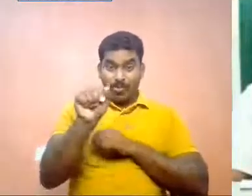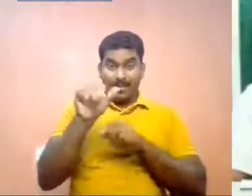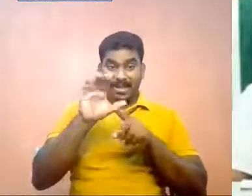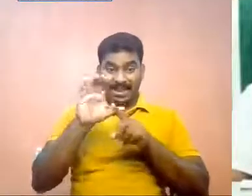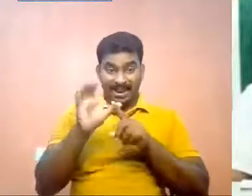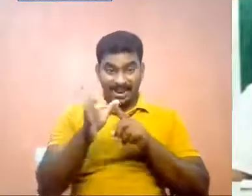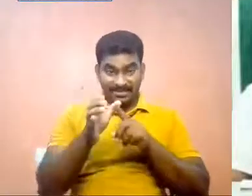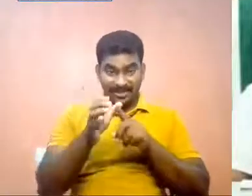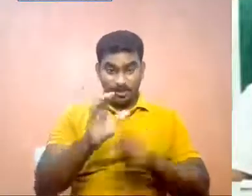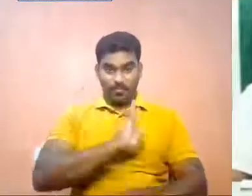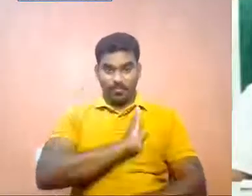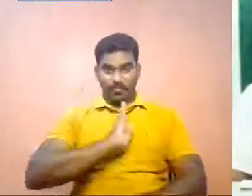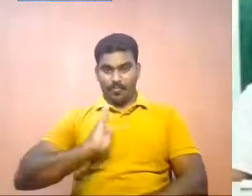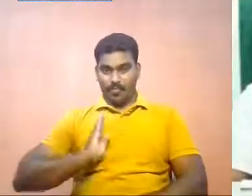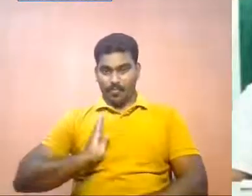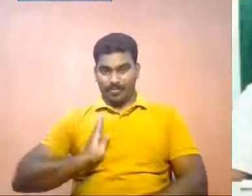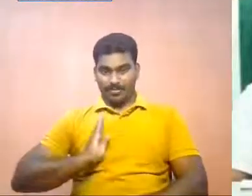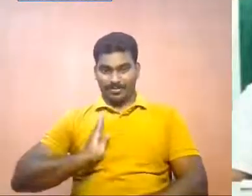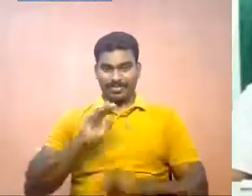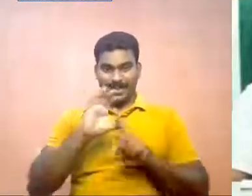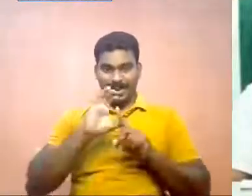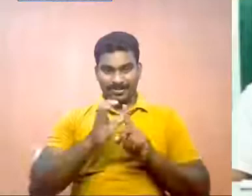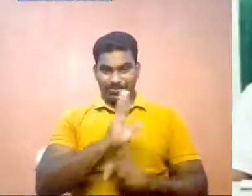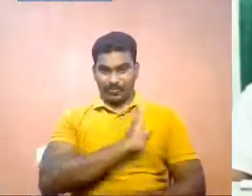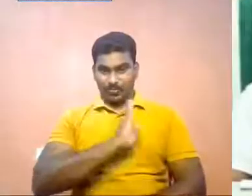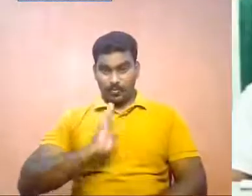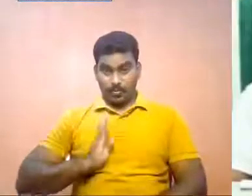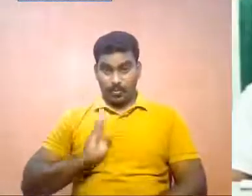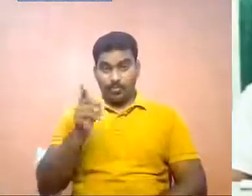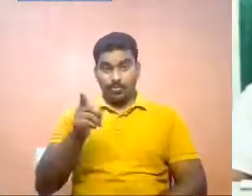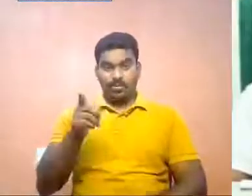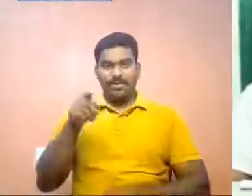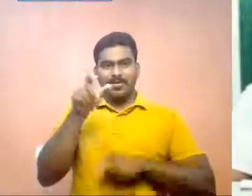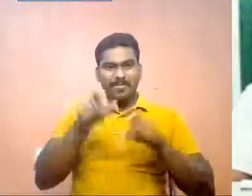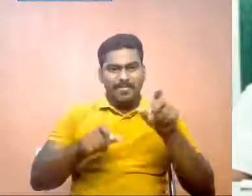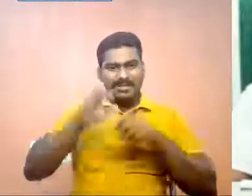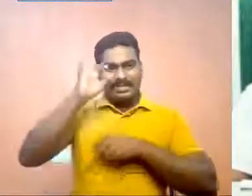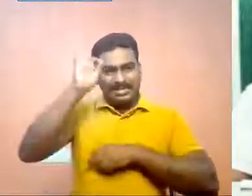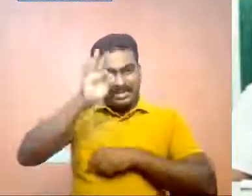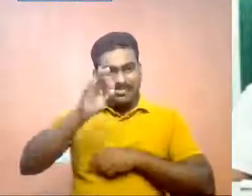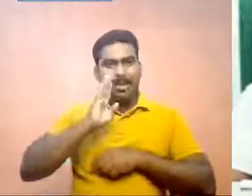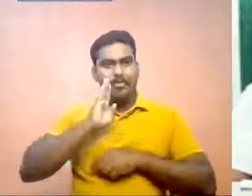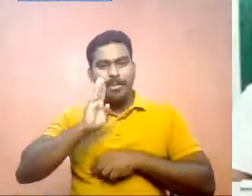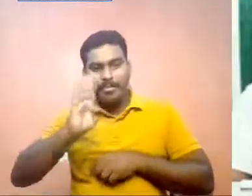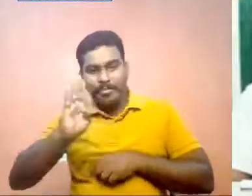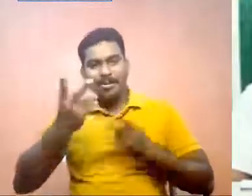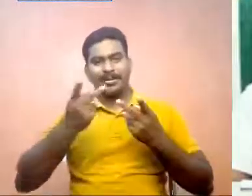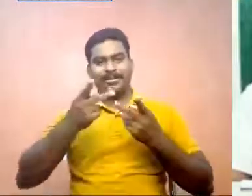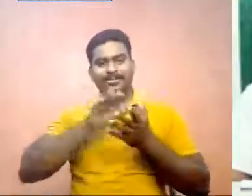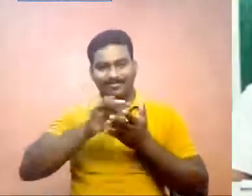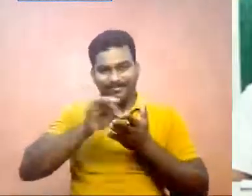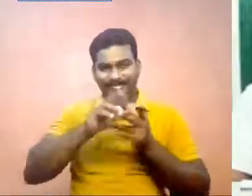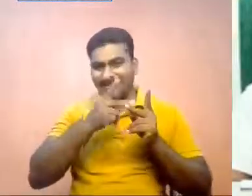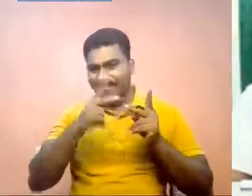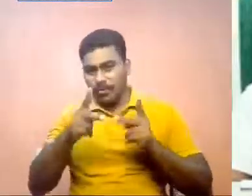ഈ ബോർഡ് മുഖേന കലാകാരന്മാർക്ക് നൽകി വരുന്ന പെൻഷനും മറ്റ്